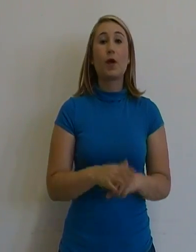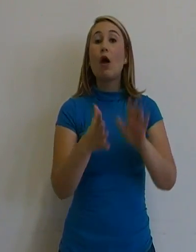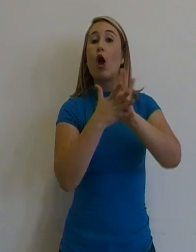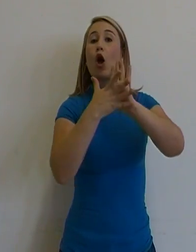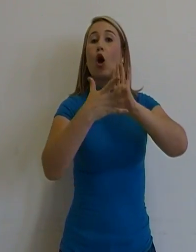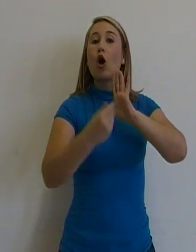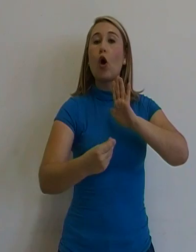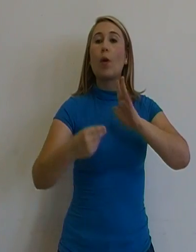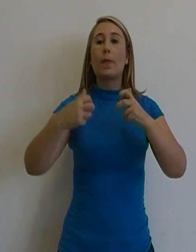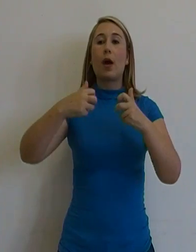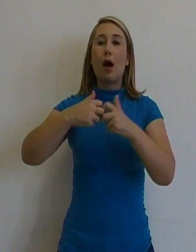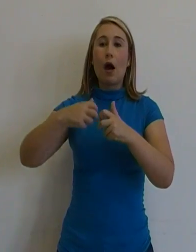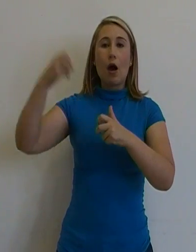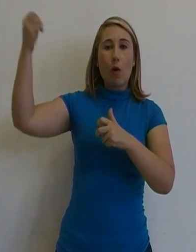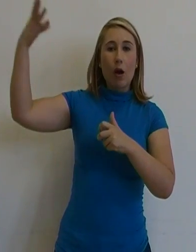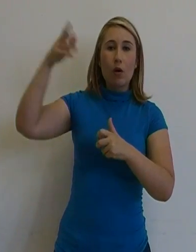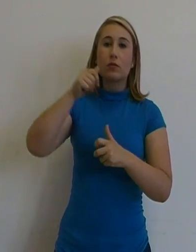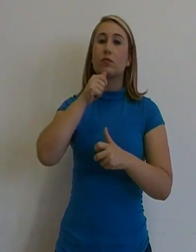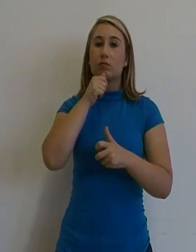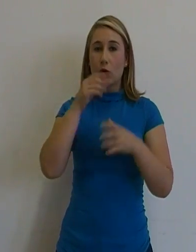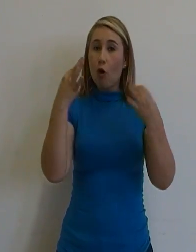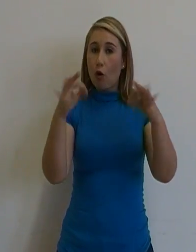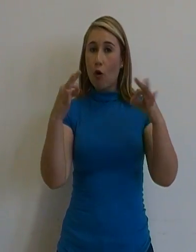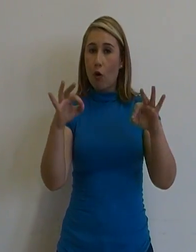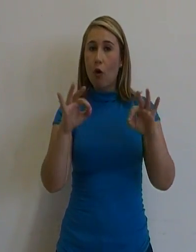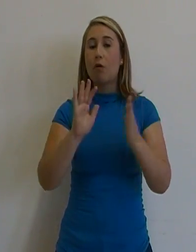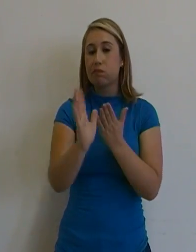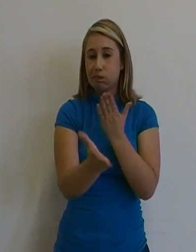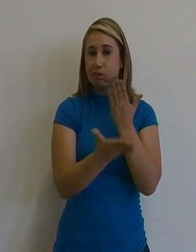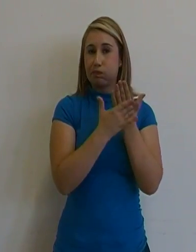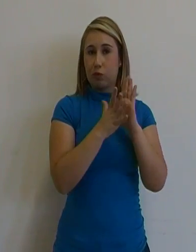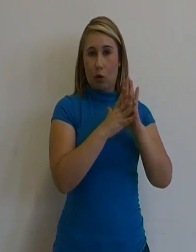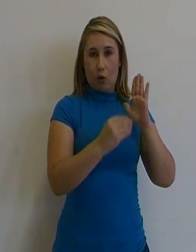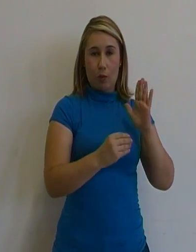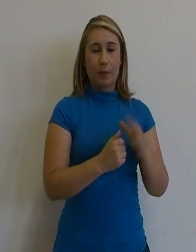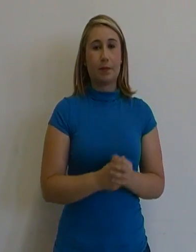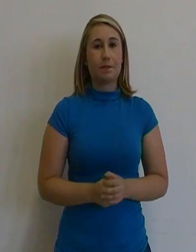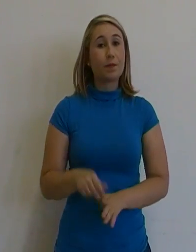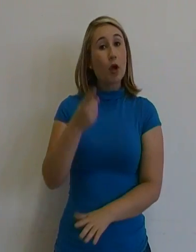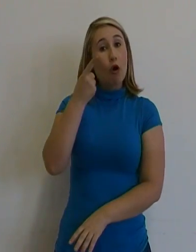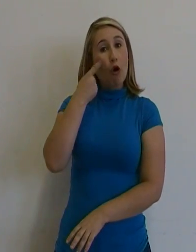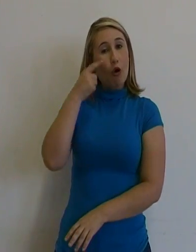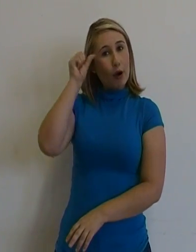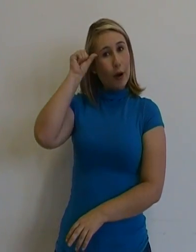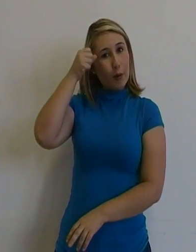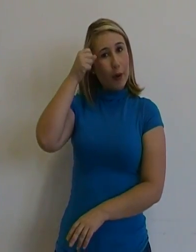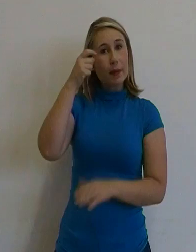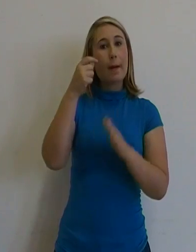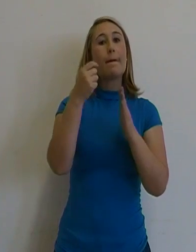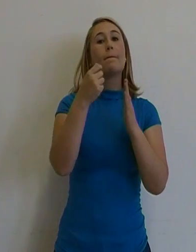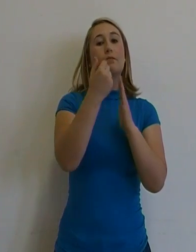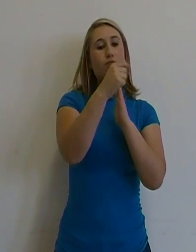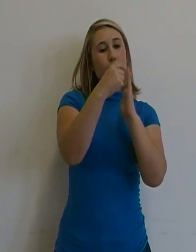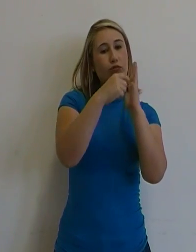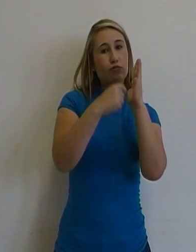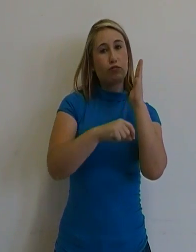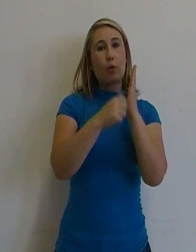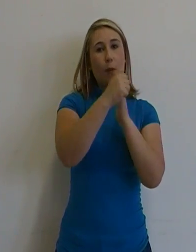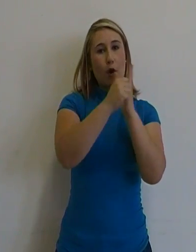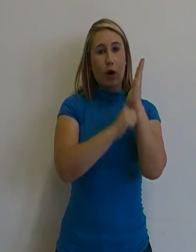Recuerde que para acceder a los programas, la persona con discapacidad debe tener entre 0